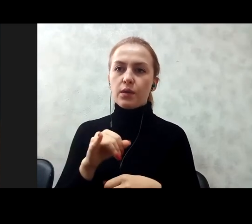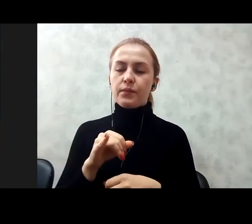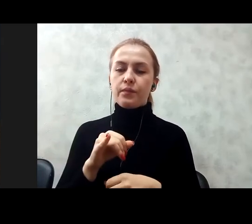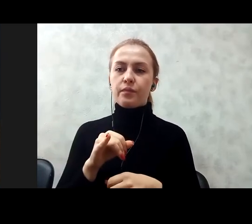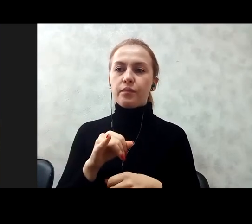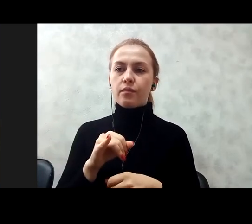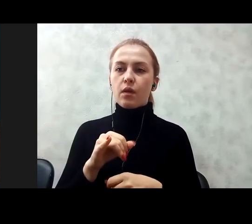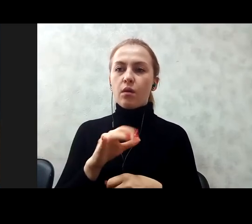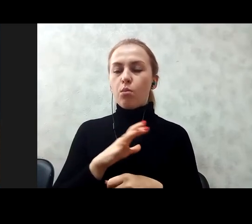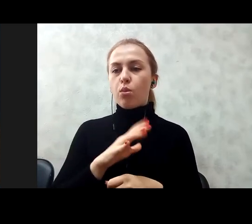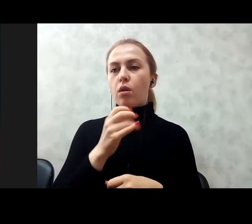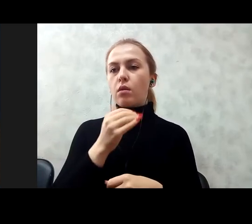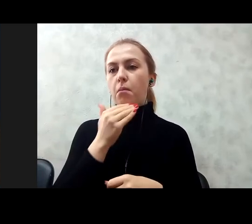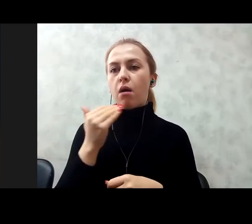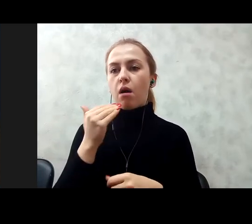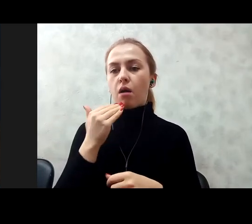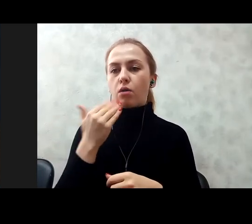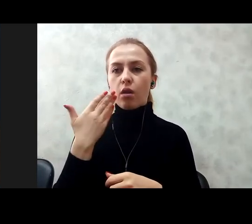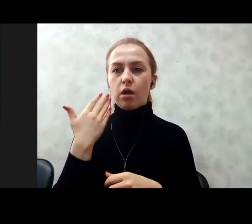Було набагато легше